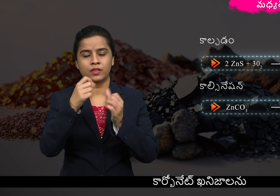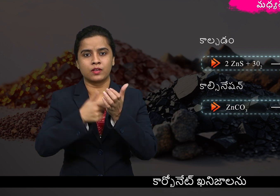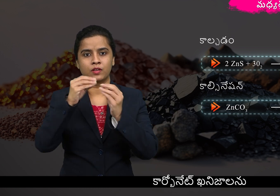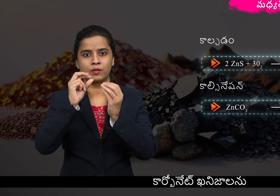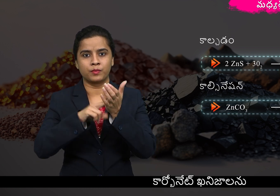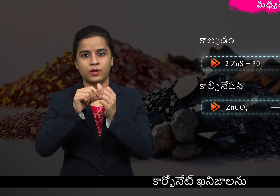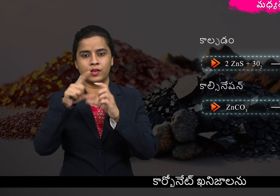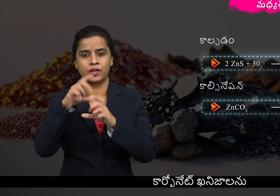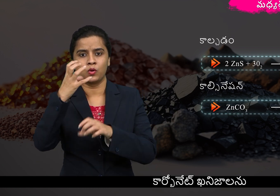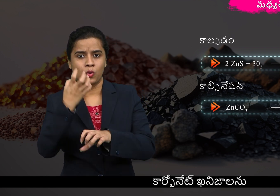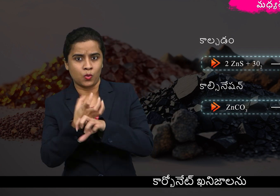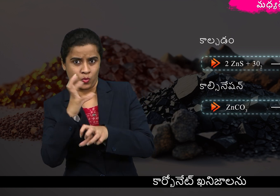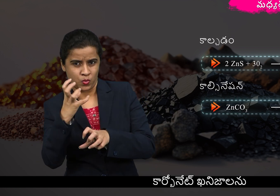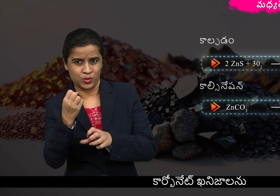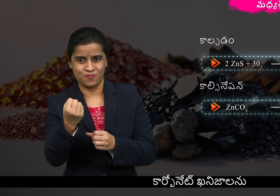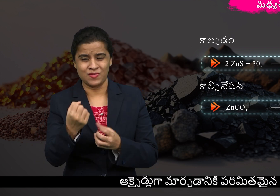కార్బొనేట్ కణజాలను